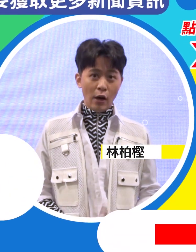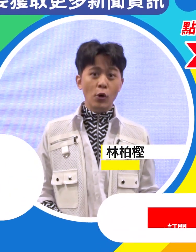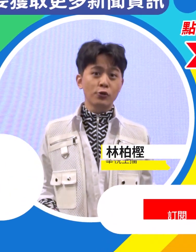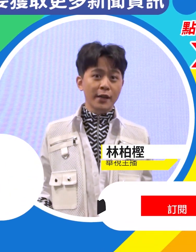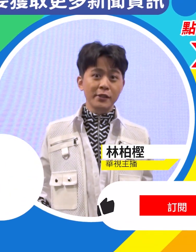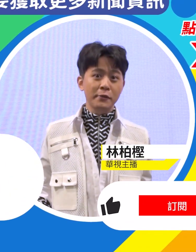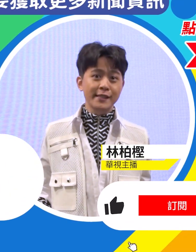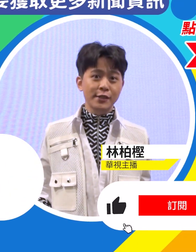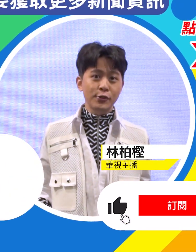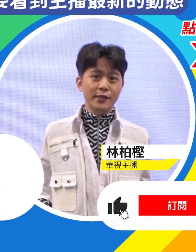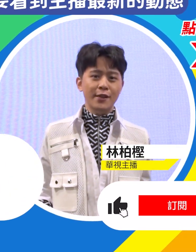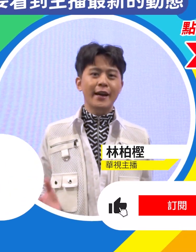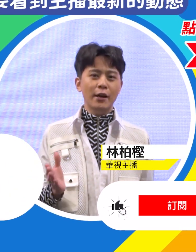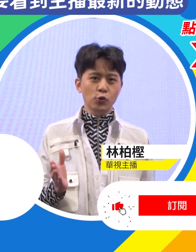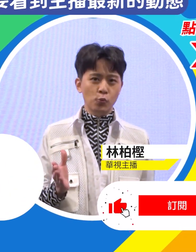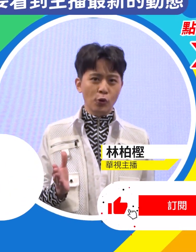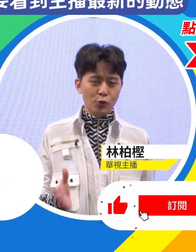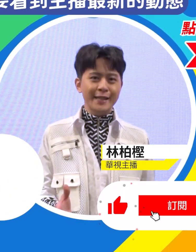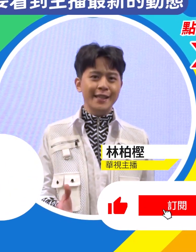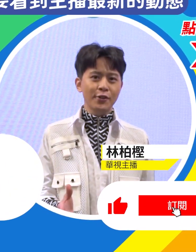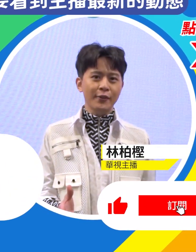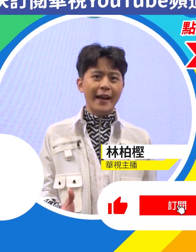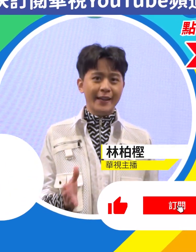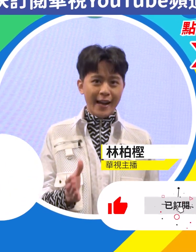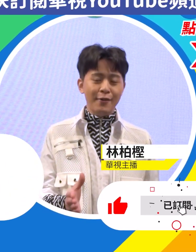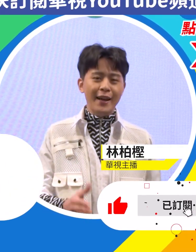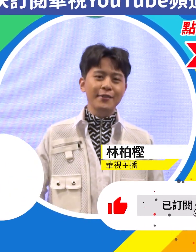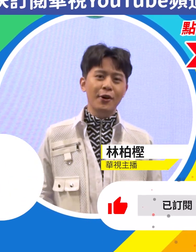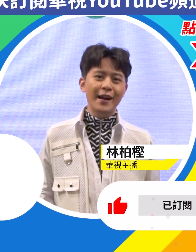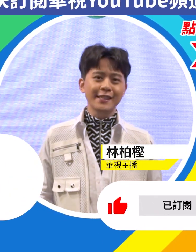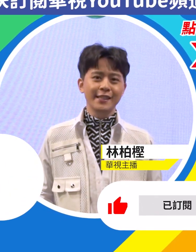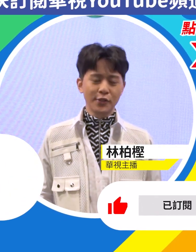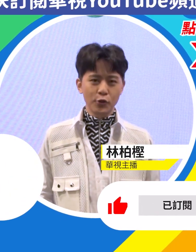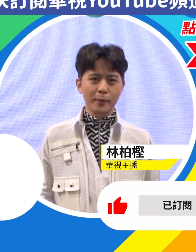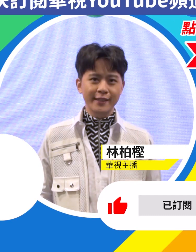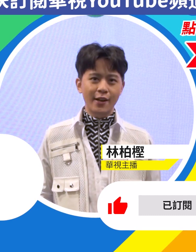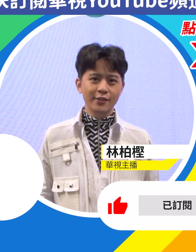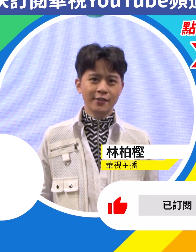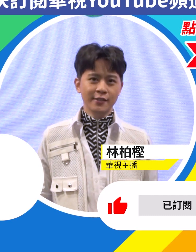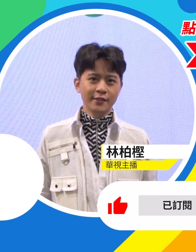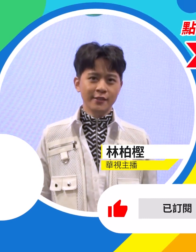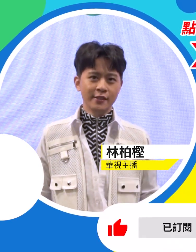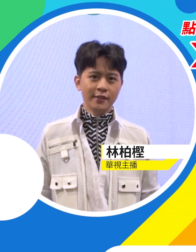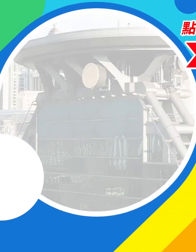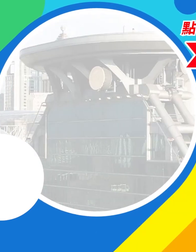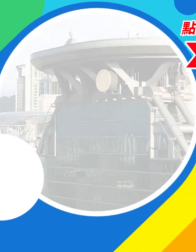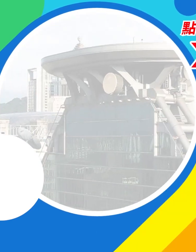想要获取更多新闻资讯，想要看到主播最新的动态，赶快订阅华视 YouTube 频道。